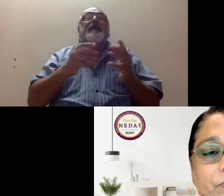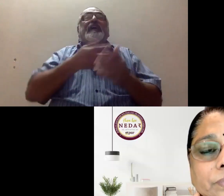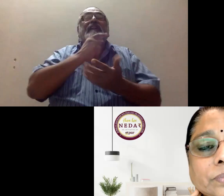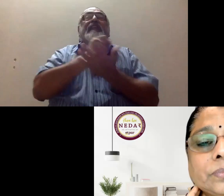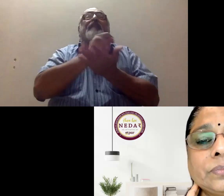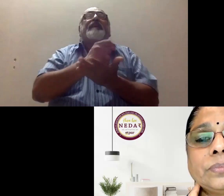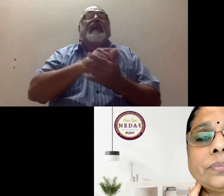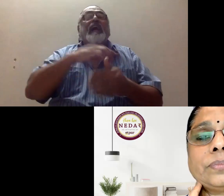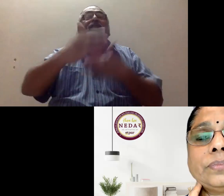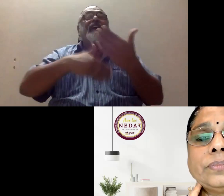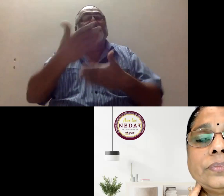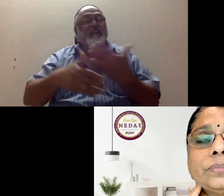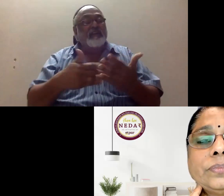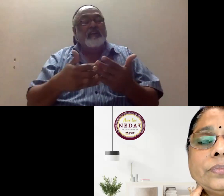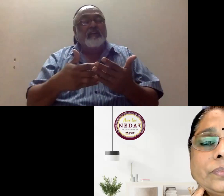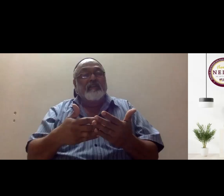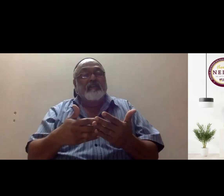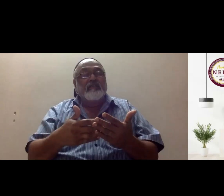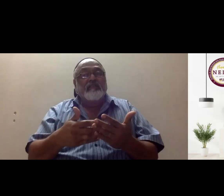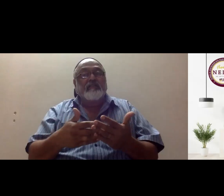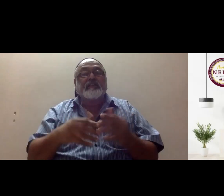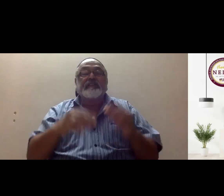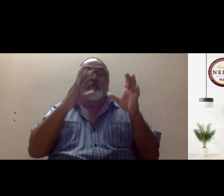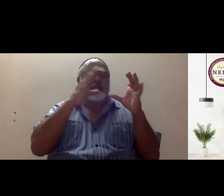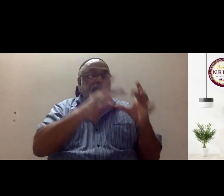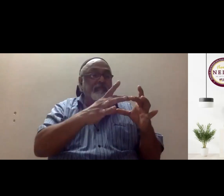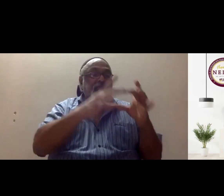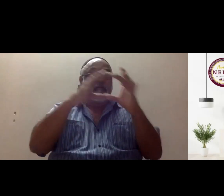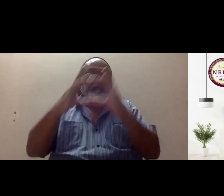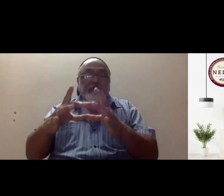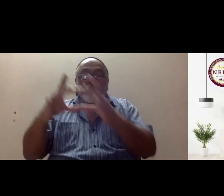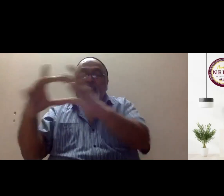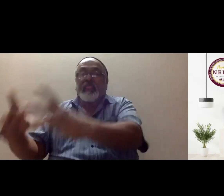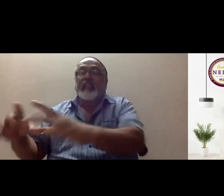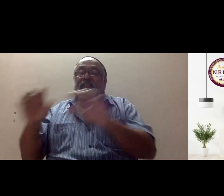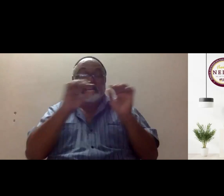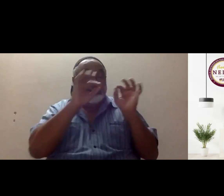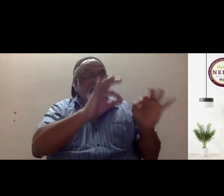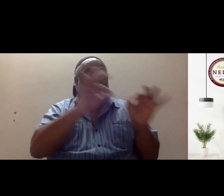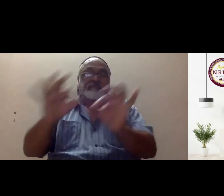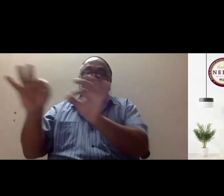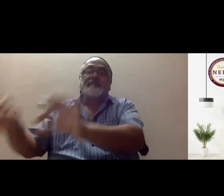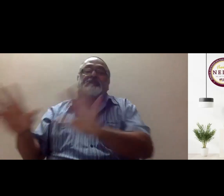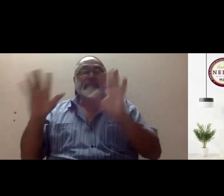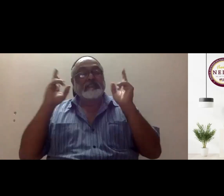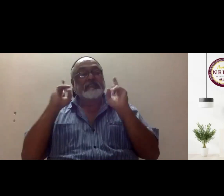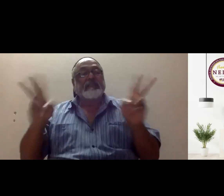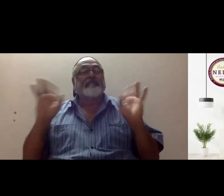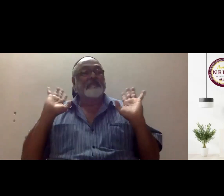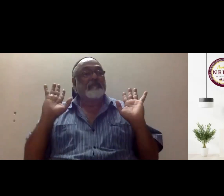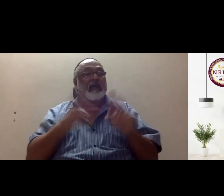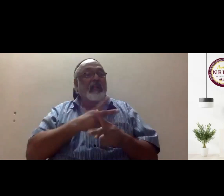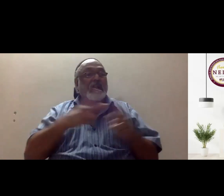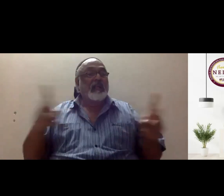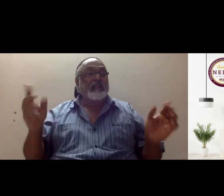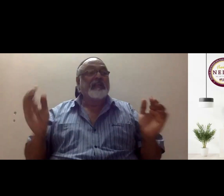सब, तो कुछ एक सर्टेन एरियाज हैं और बच्चे को उसी एरियाज में ट्रेंड किया जाता है। और क्योंकि